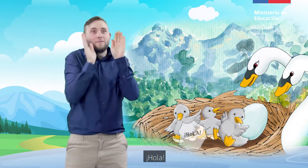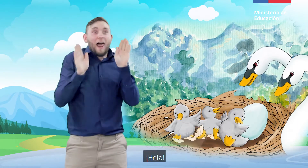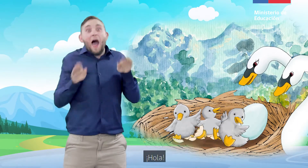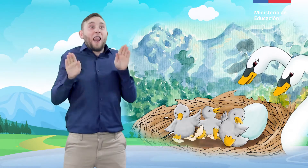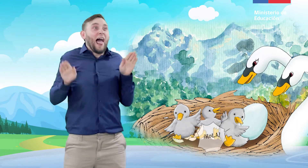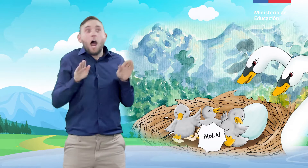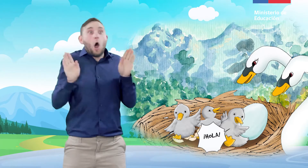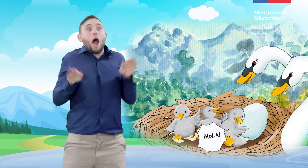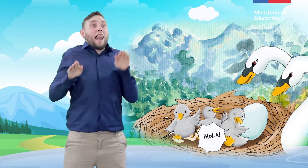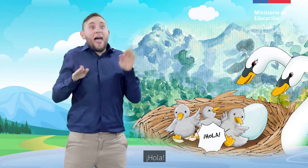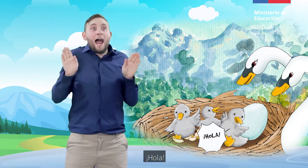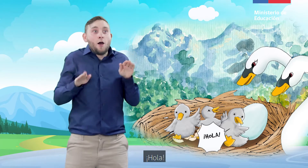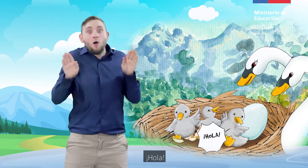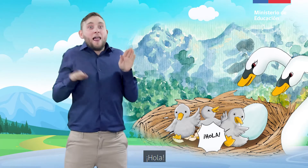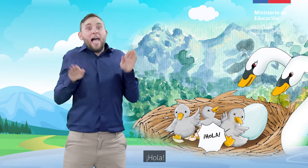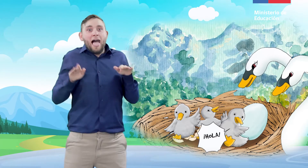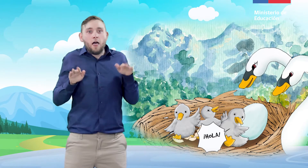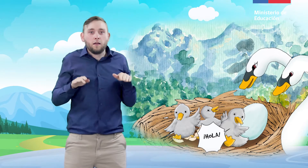¡Hola! ¡Hola!